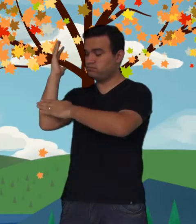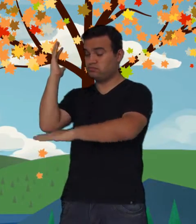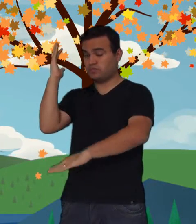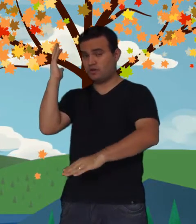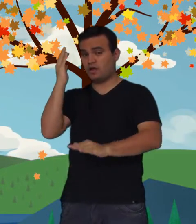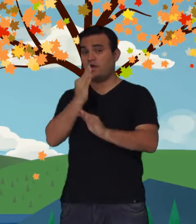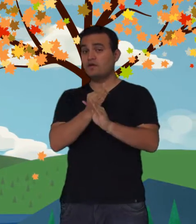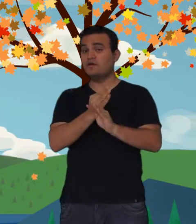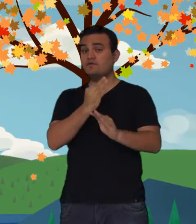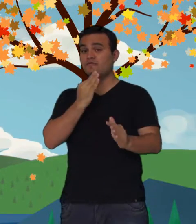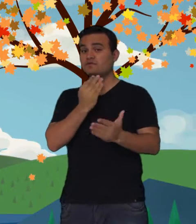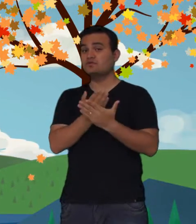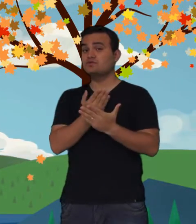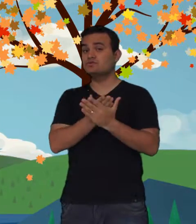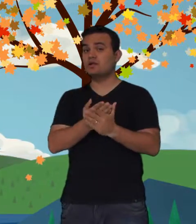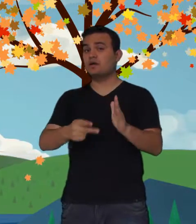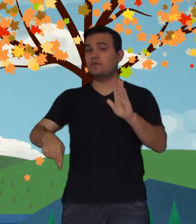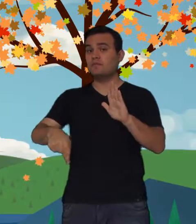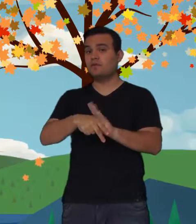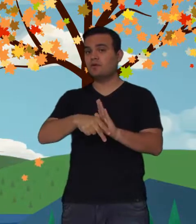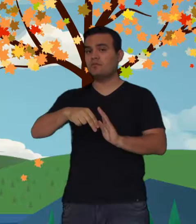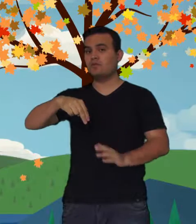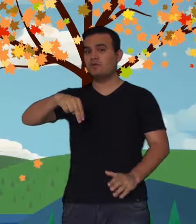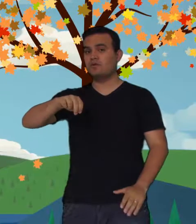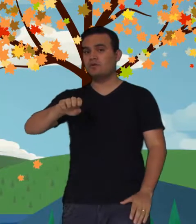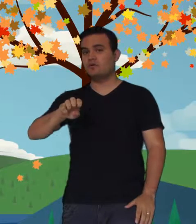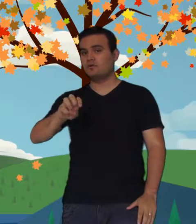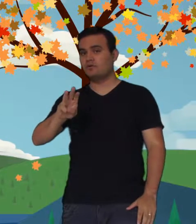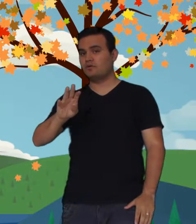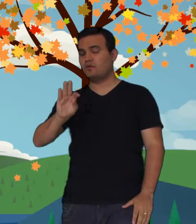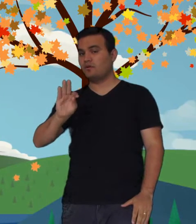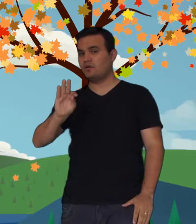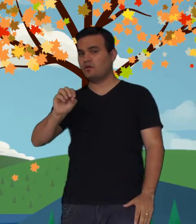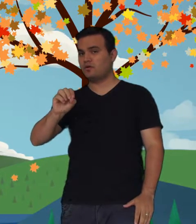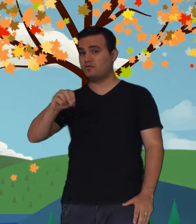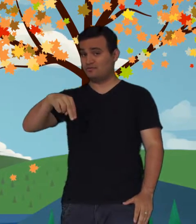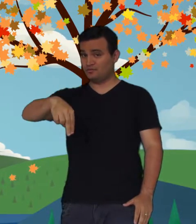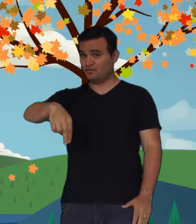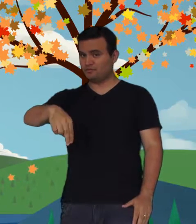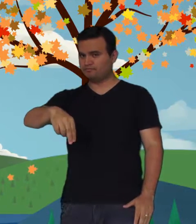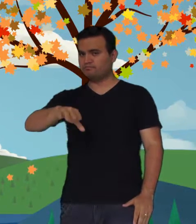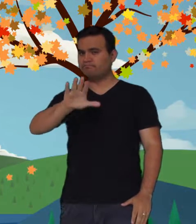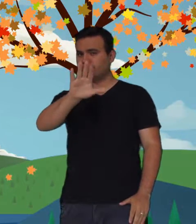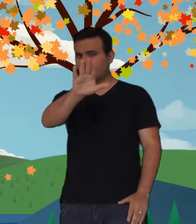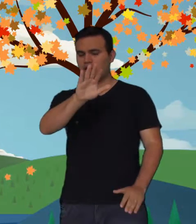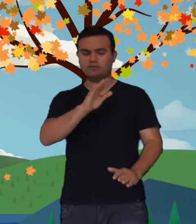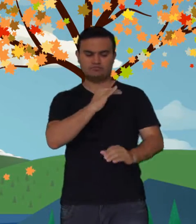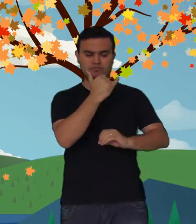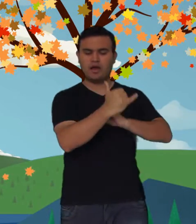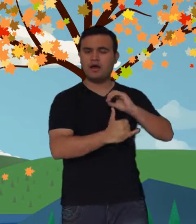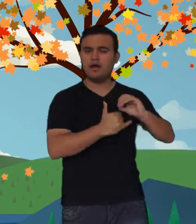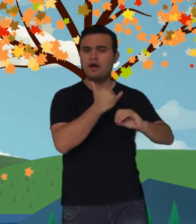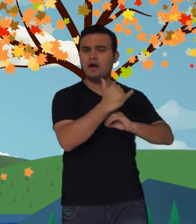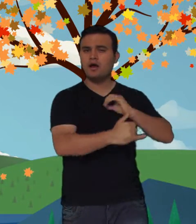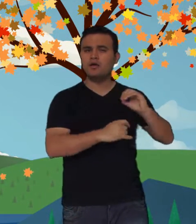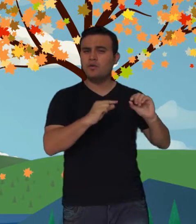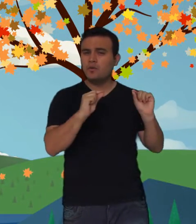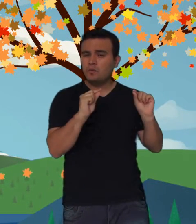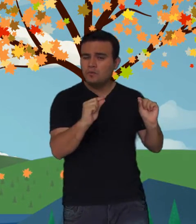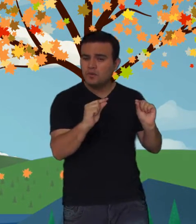de uma árvore, usamos a física tradicional, a de Newton. Mas essa física não funciona quando as coisas são muito